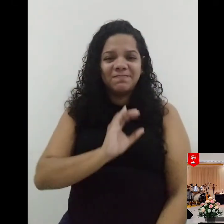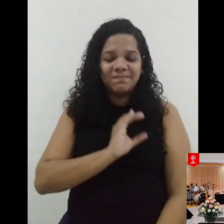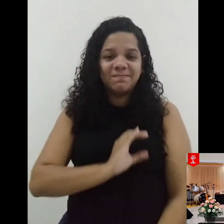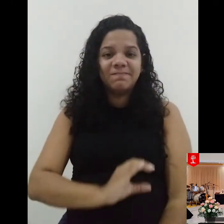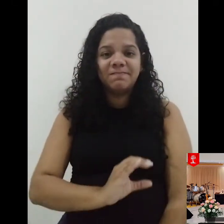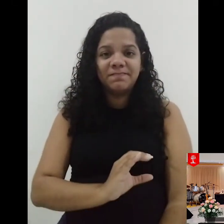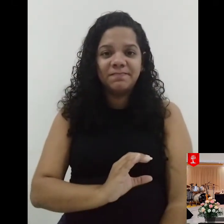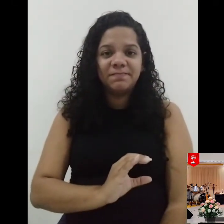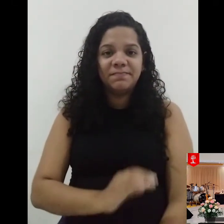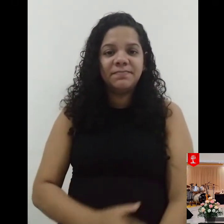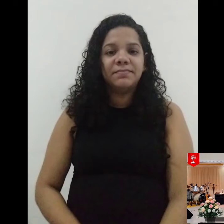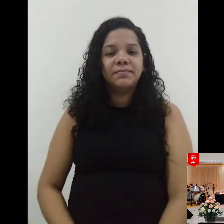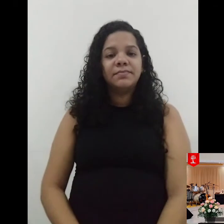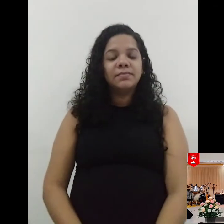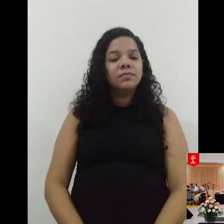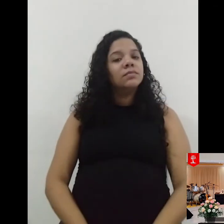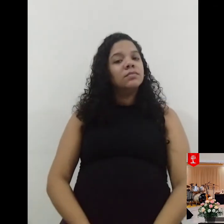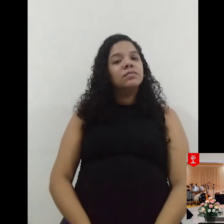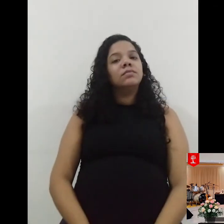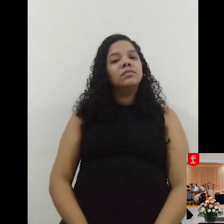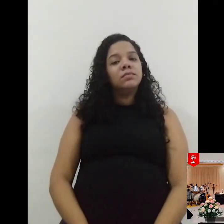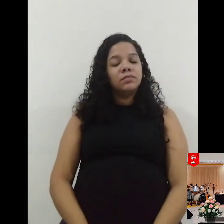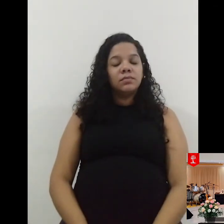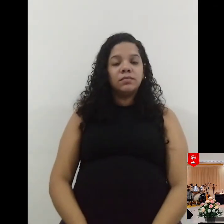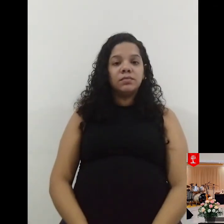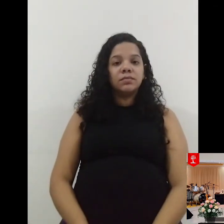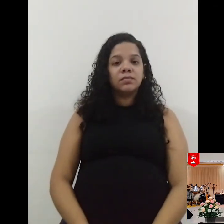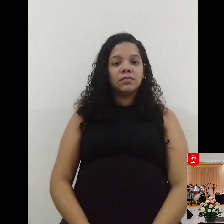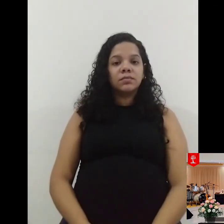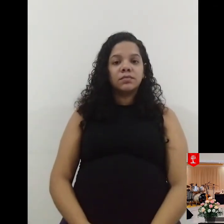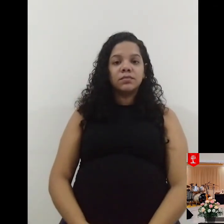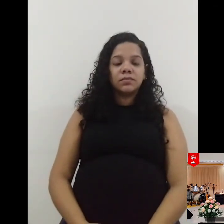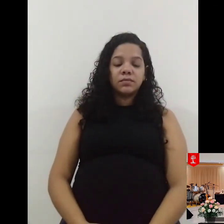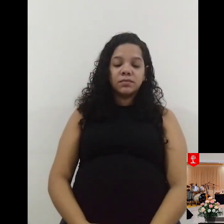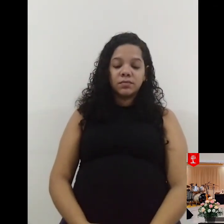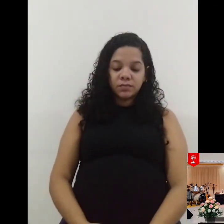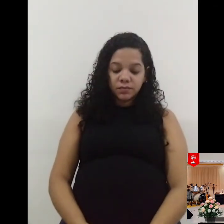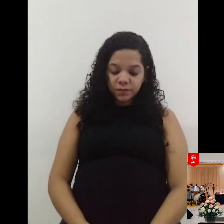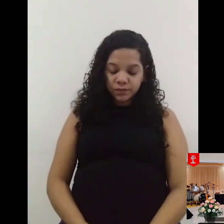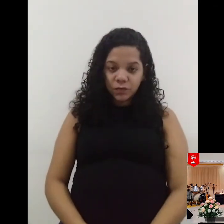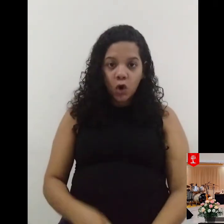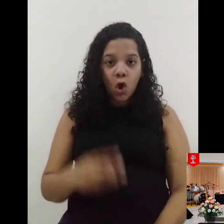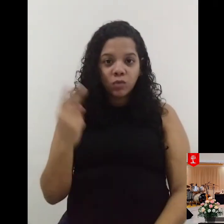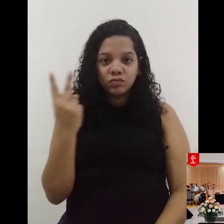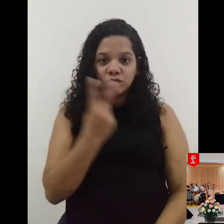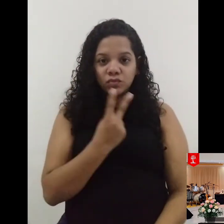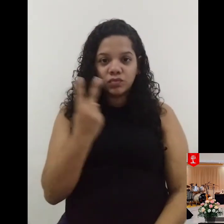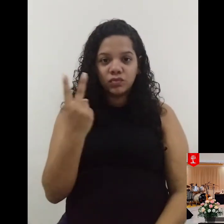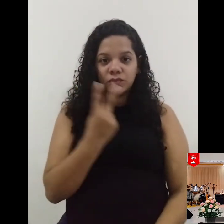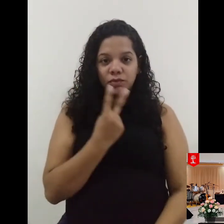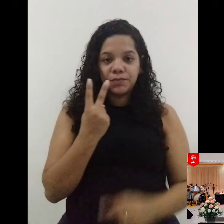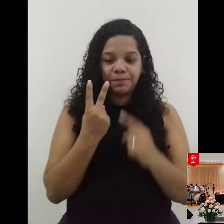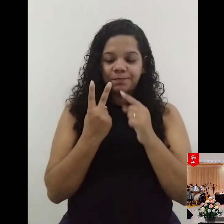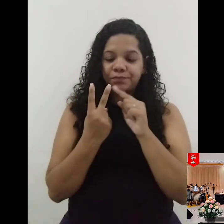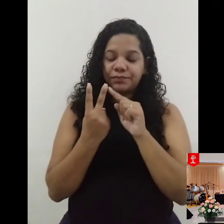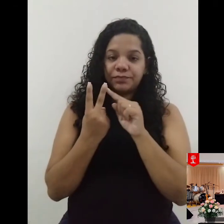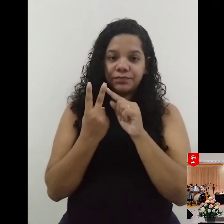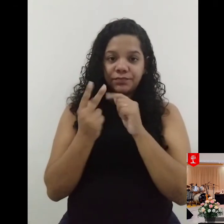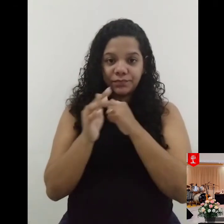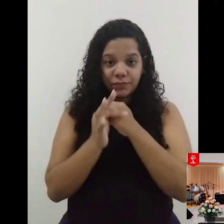pensou de ambos. Qual é a visão de Deus com relação a essas